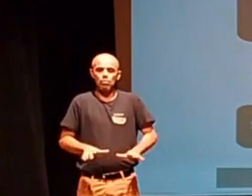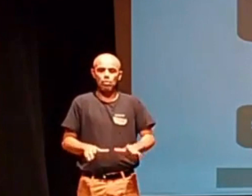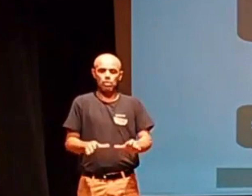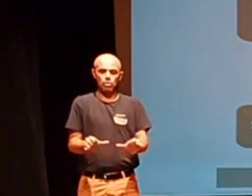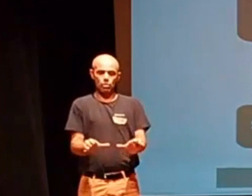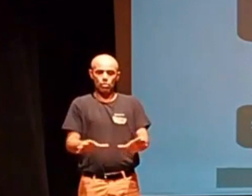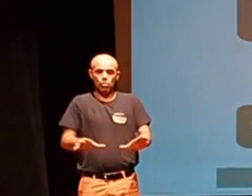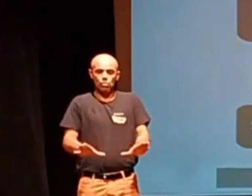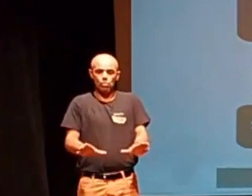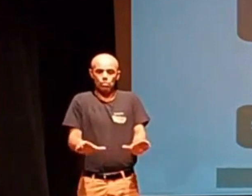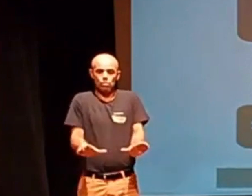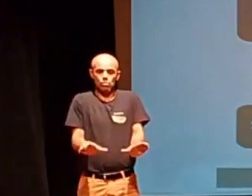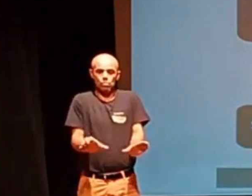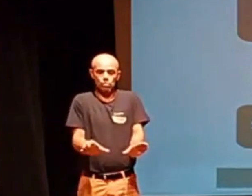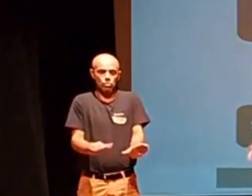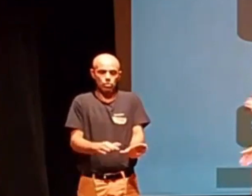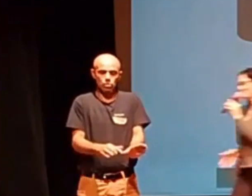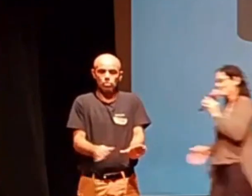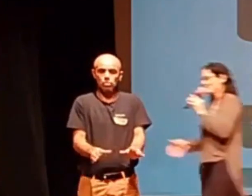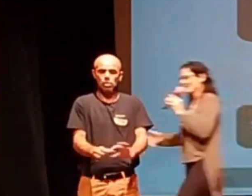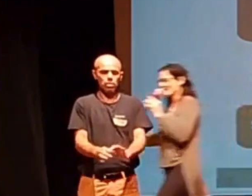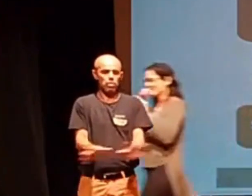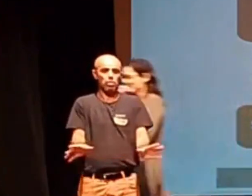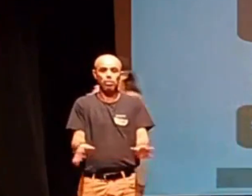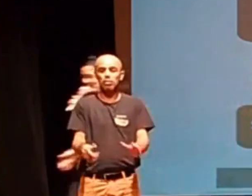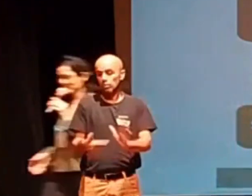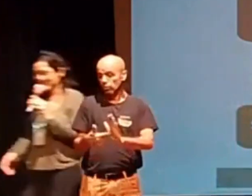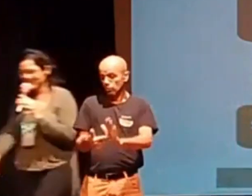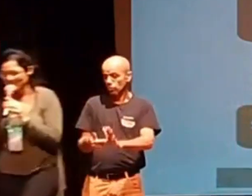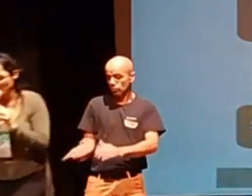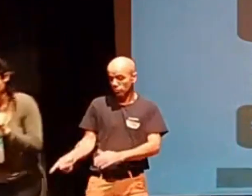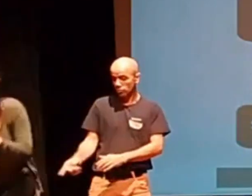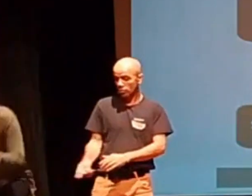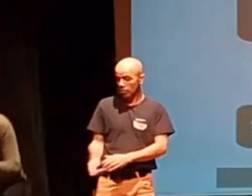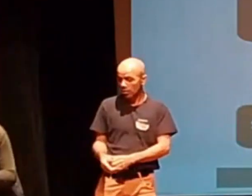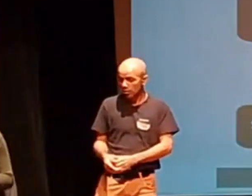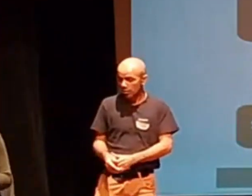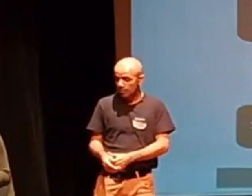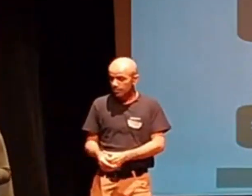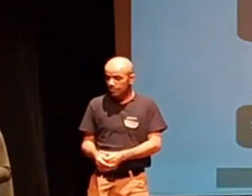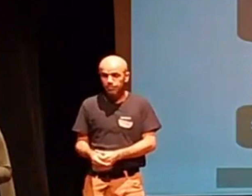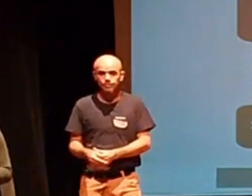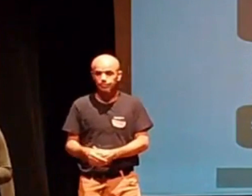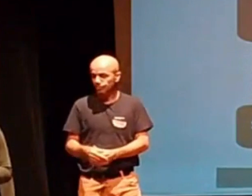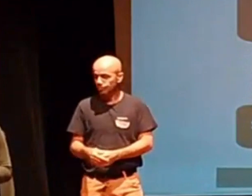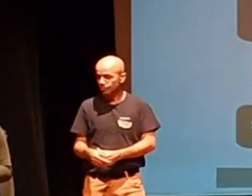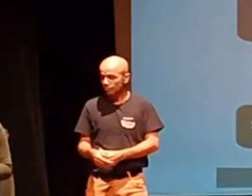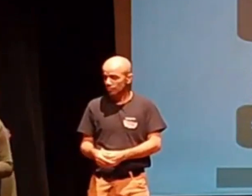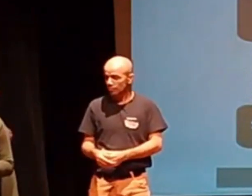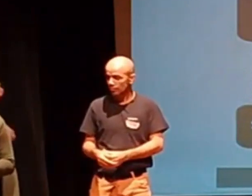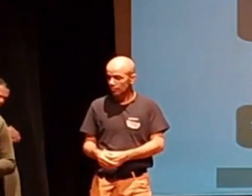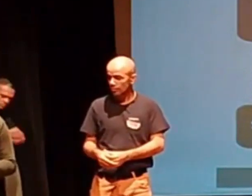esse sacro livre, né? Eu até vou mostrar aqui que eu estou falando bastante, acho que fica mais fácil.